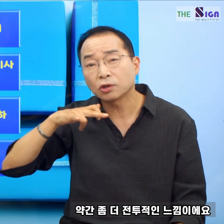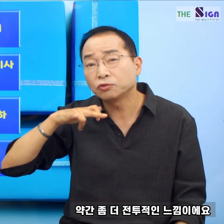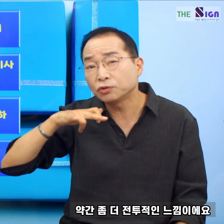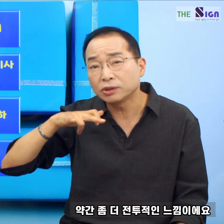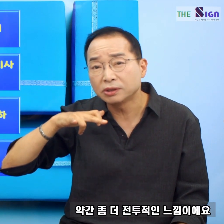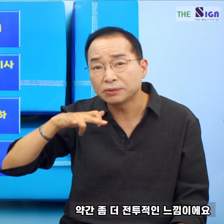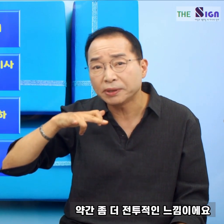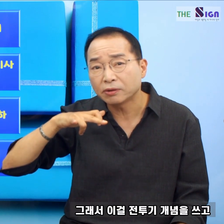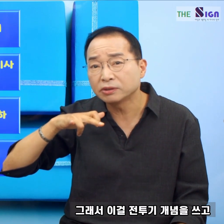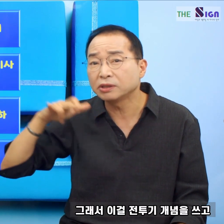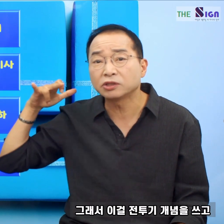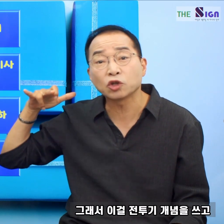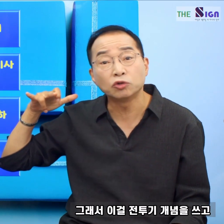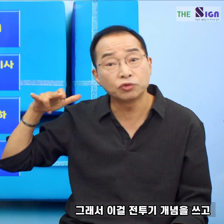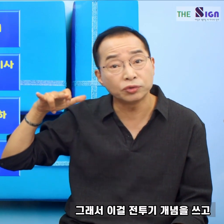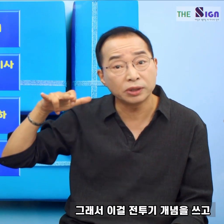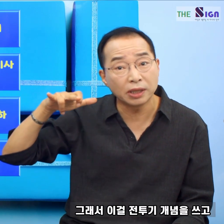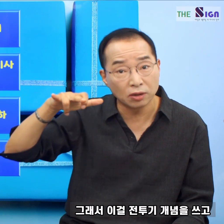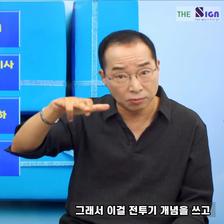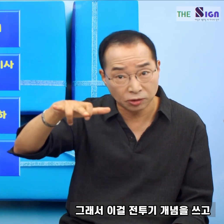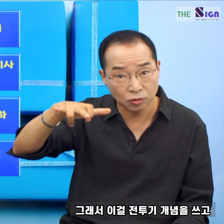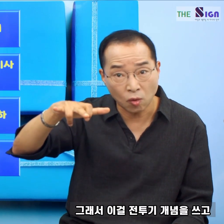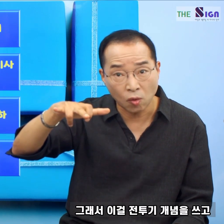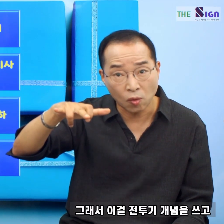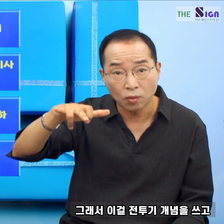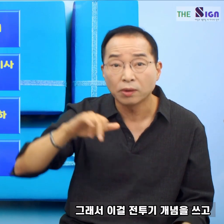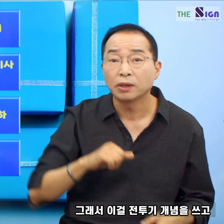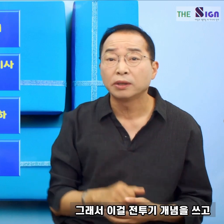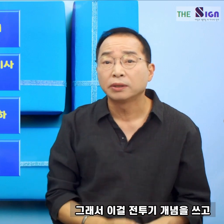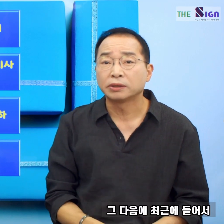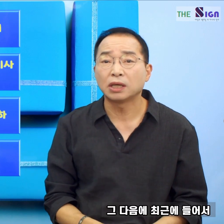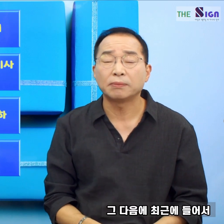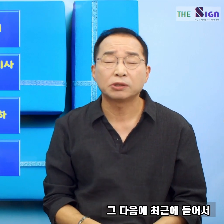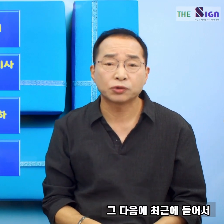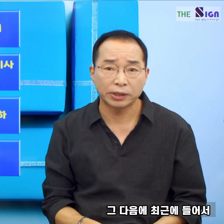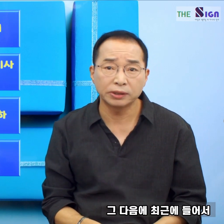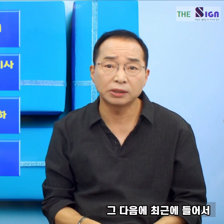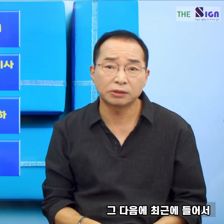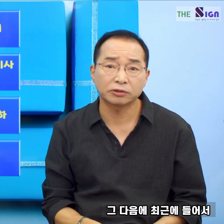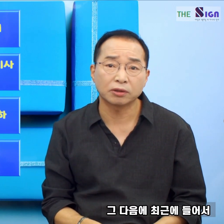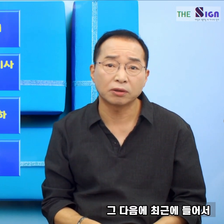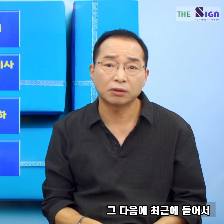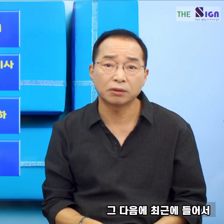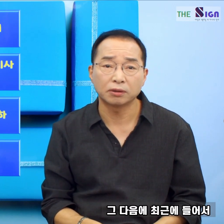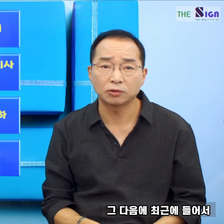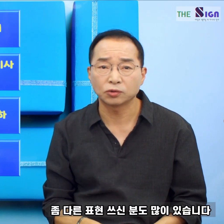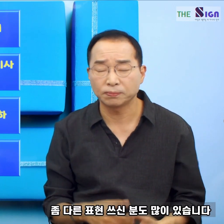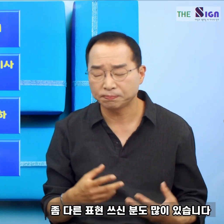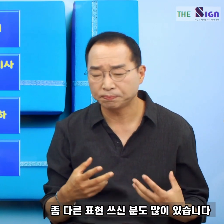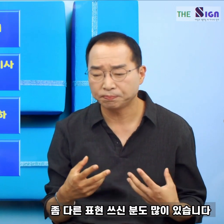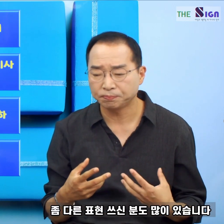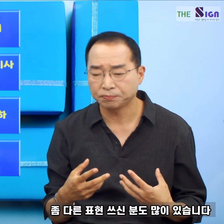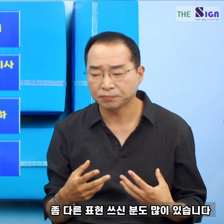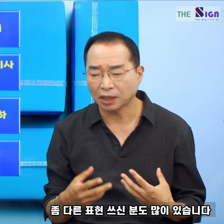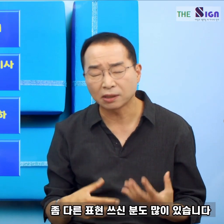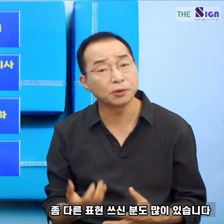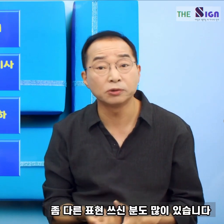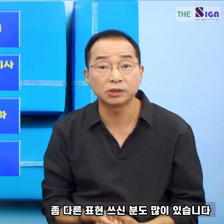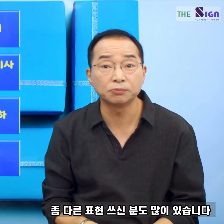전투적인 느낌이에요. 그래서 이걸 전투기 개념을 쓰고, 그 다음에 최근에 들어서 좀 다른 표현 쓰심도